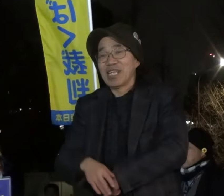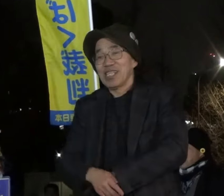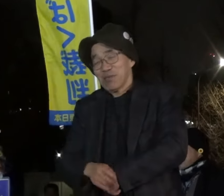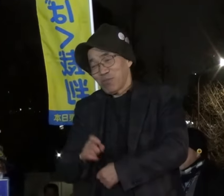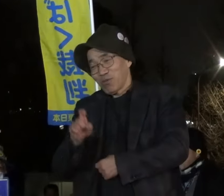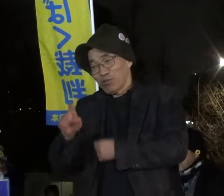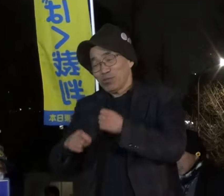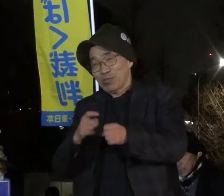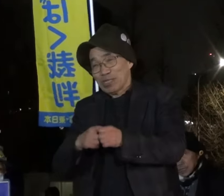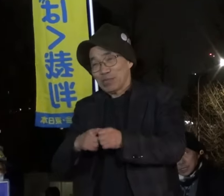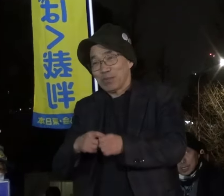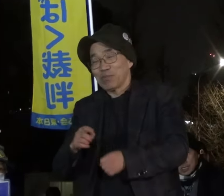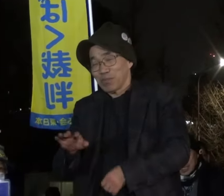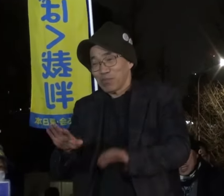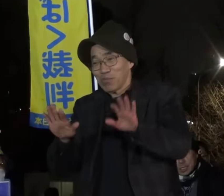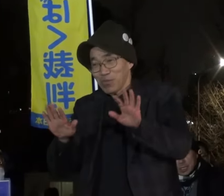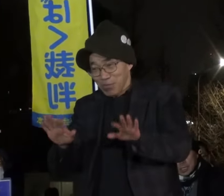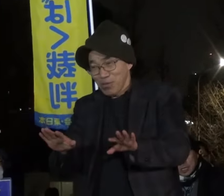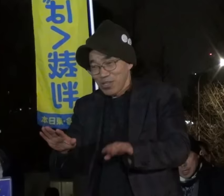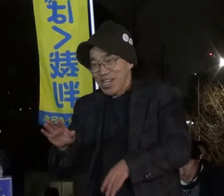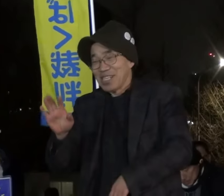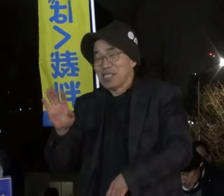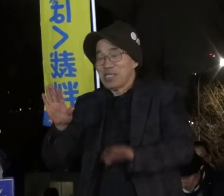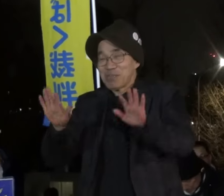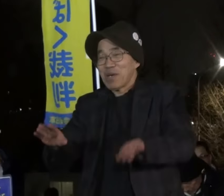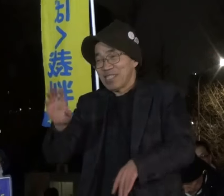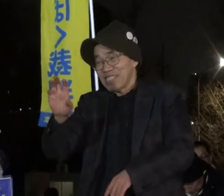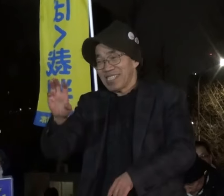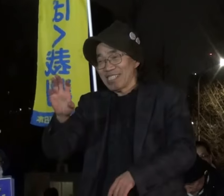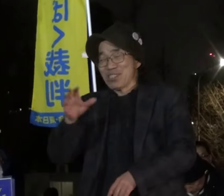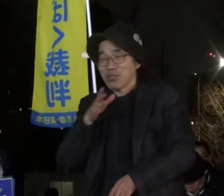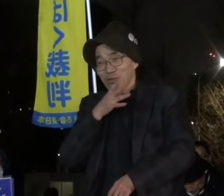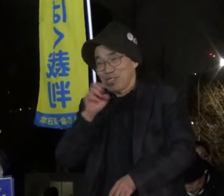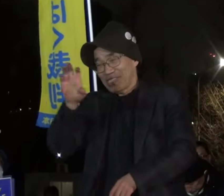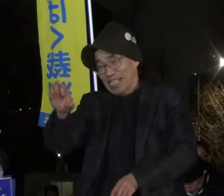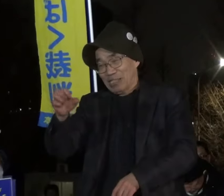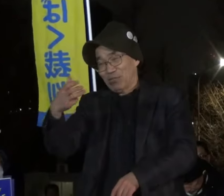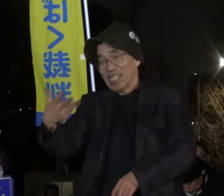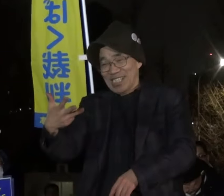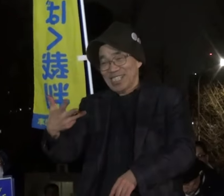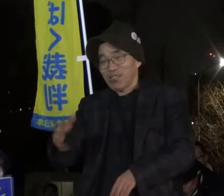経ち、もう38歳になってしまったんですけども、あの今年もよろしくお願いします。